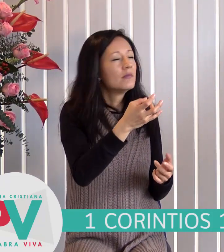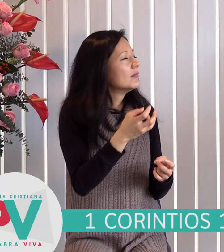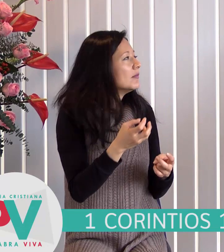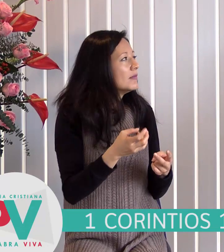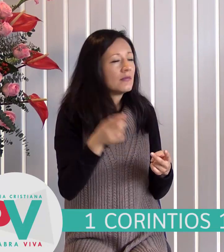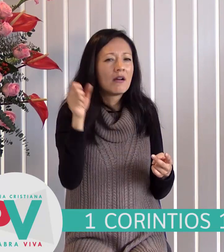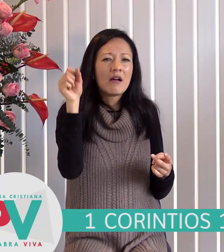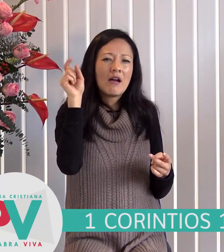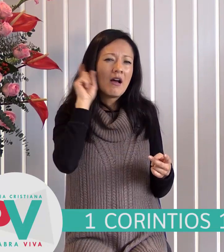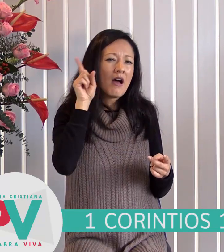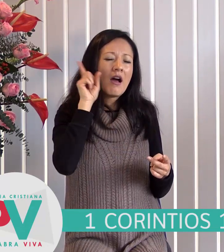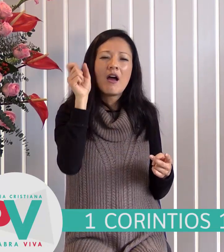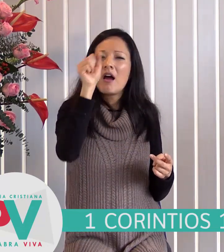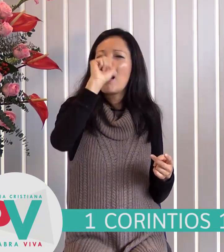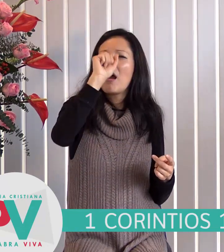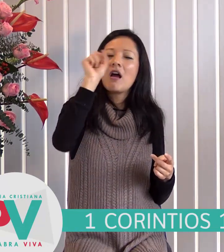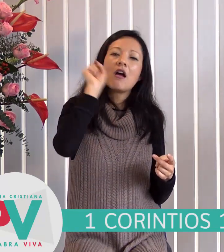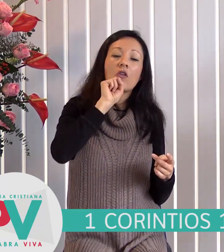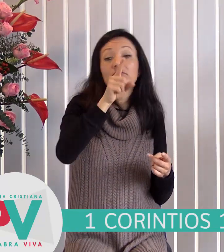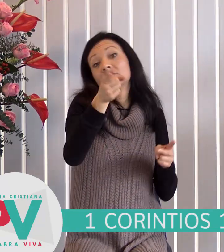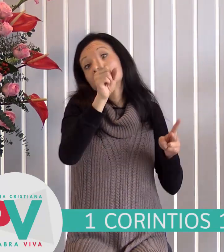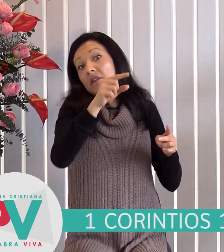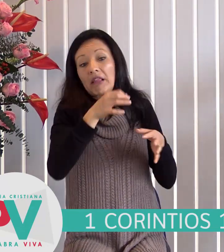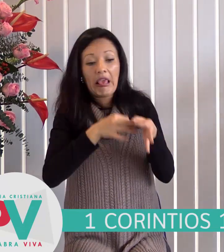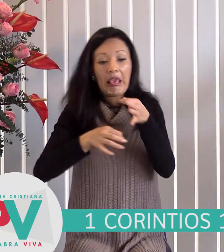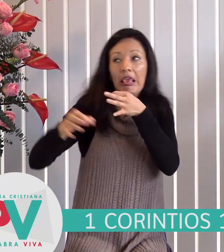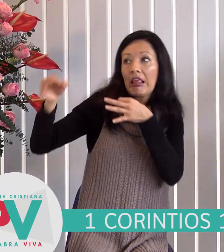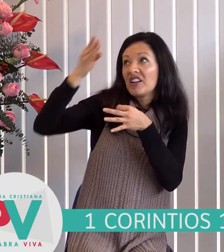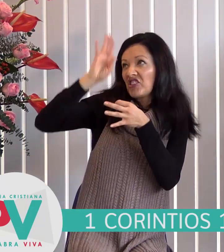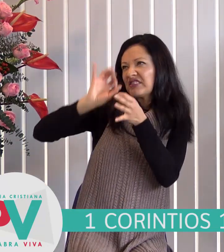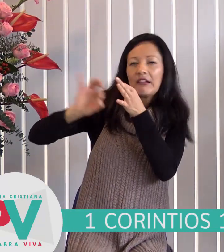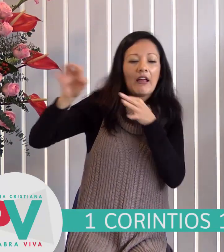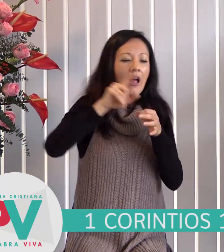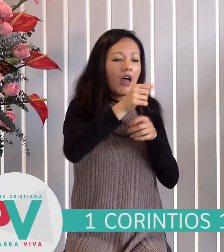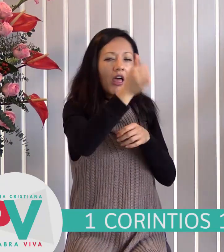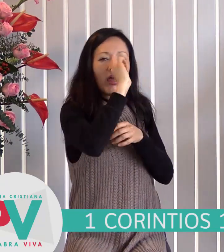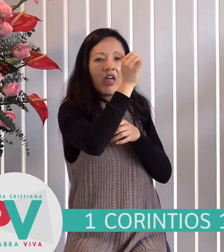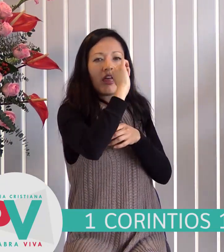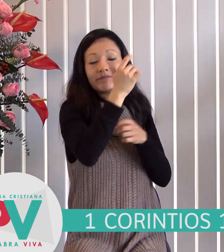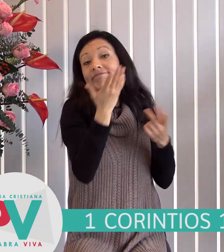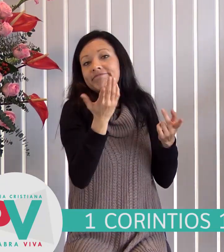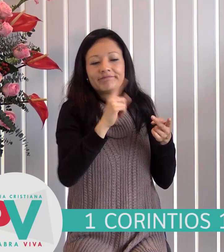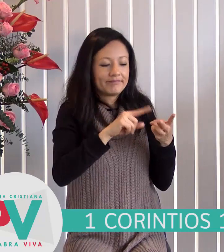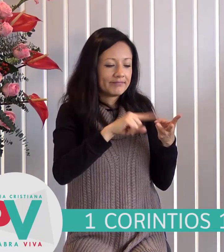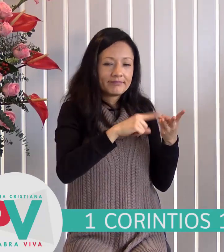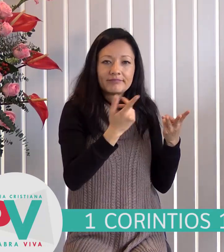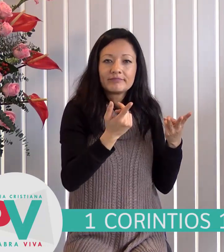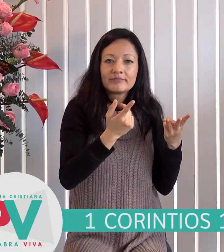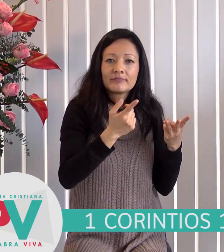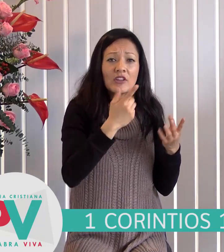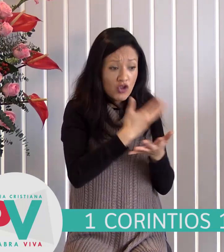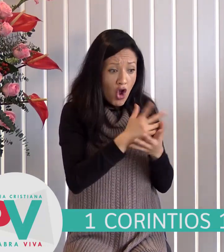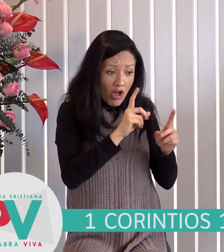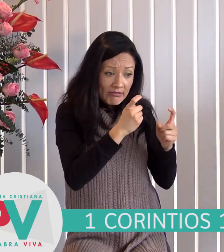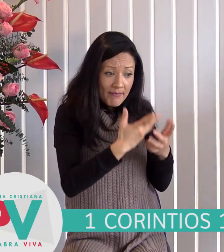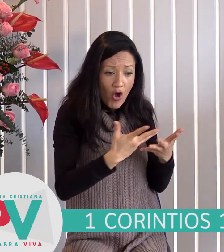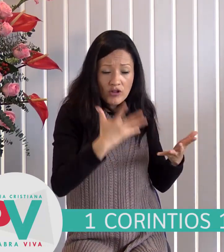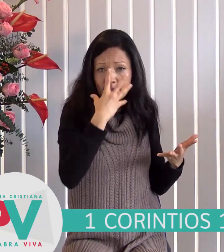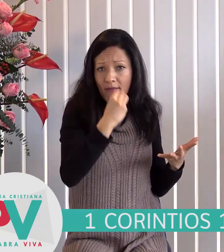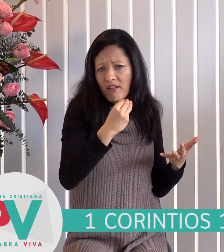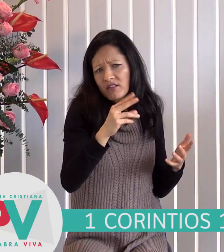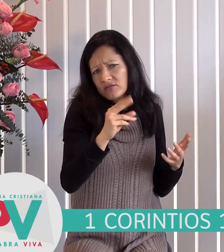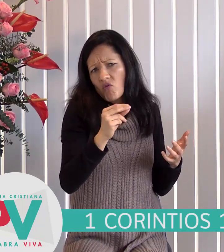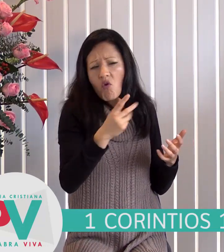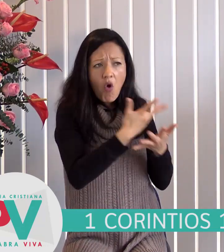también los alcohólicos, si el alcohol ocupa el lugar, pues usted también está ahí con un ídolo en su corazón. Y fíjese que no estoy hablando de cosas malas, los hijos o el